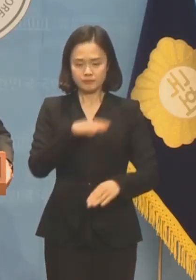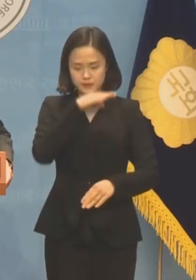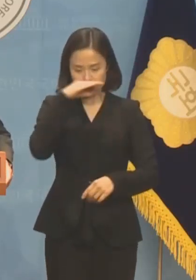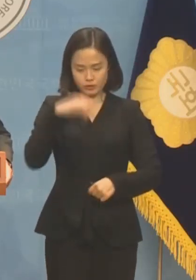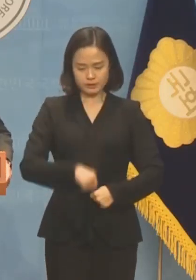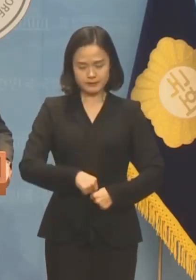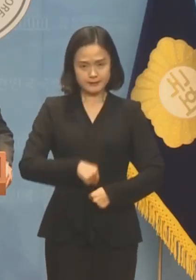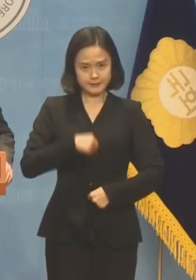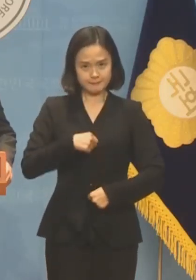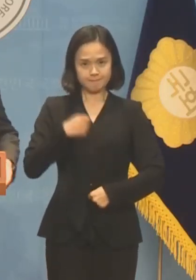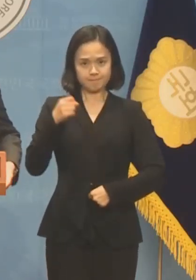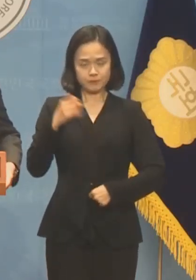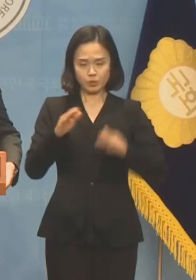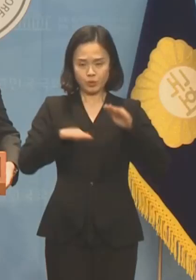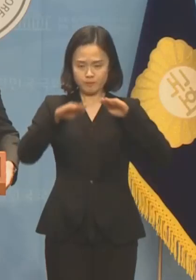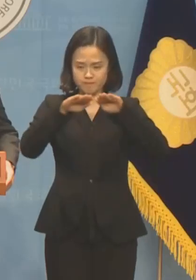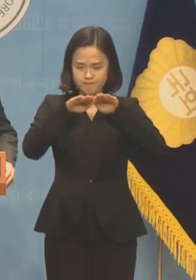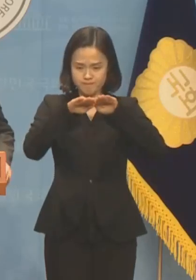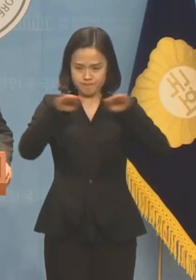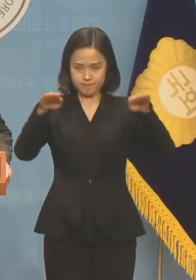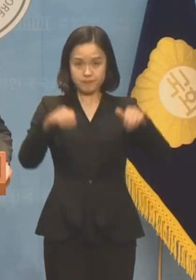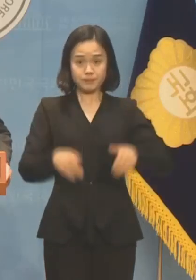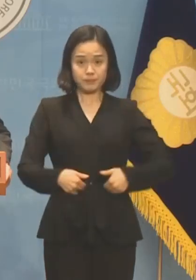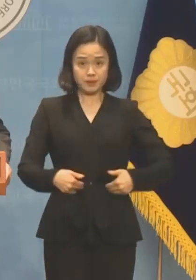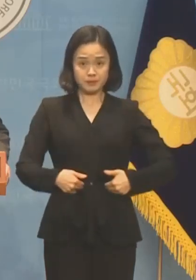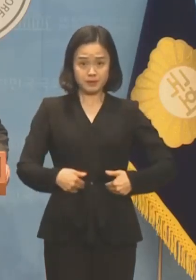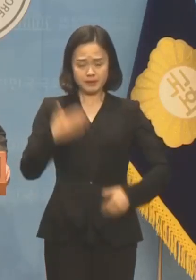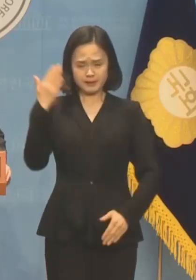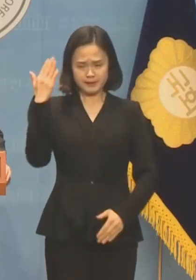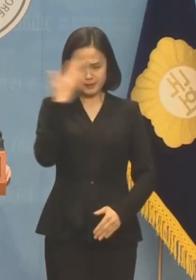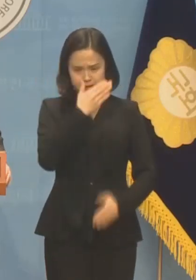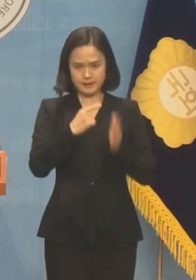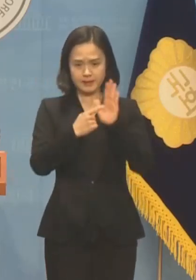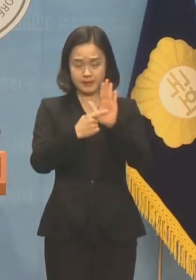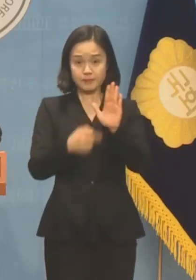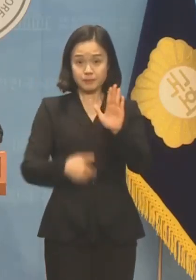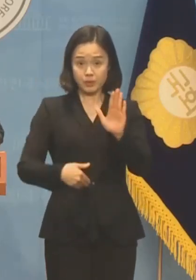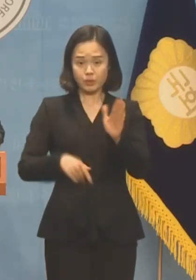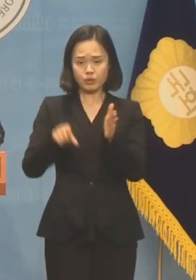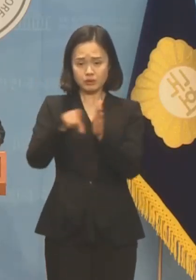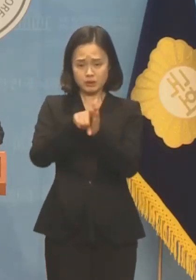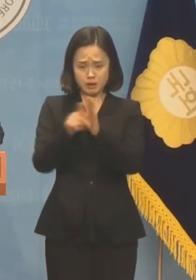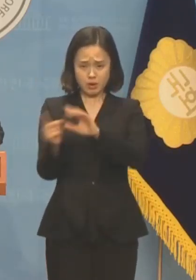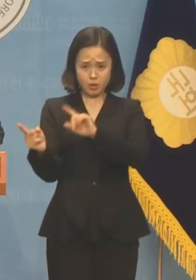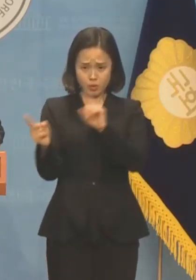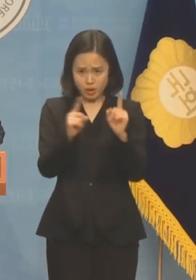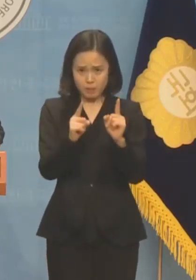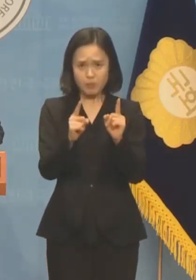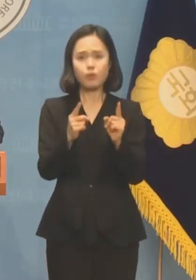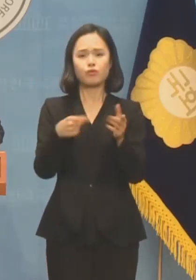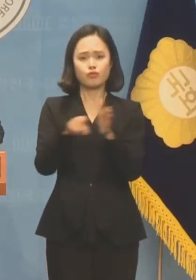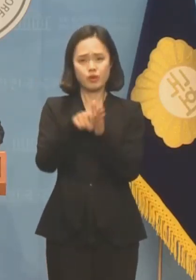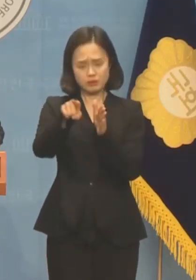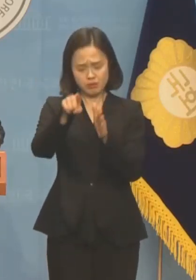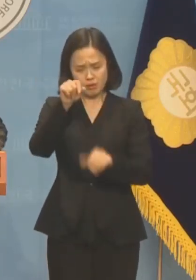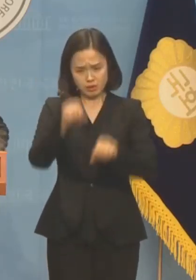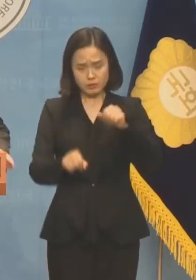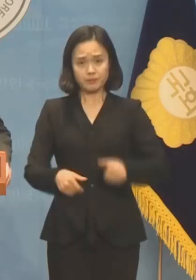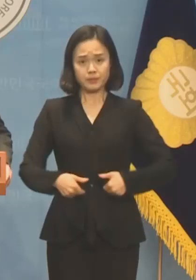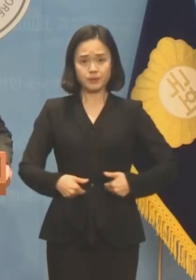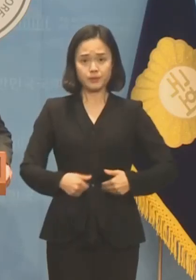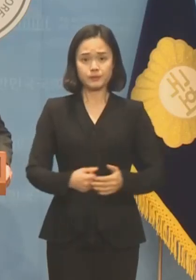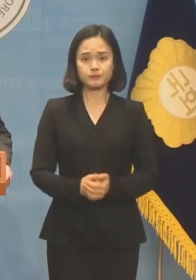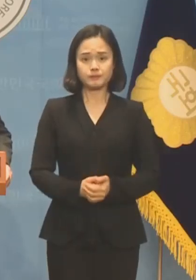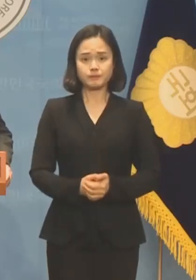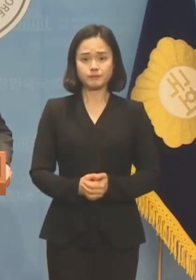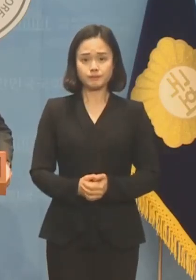서울중앙지법은 국민 앞에 진실을 밝혀 신뢰를 회복해야만 합니다. 존경하는 국민 여러분, 저